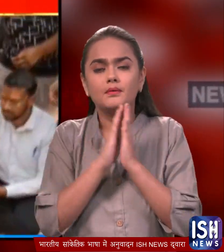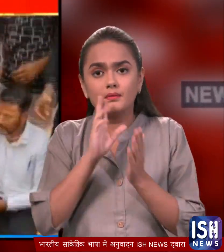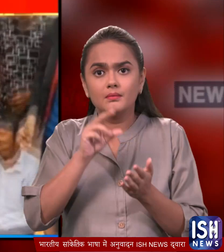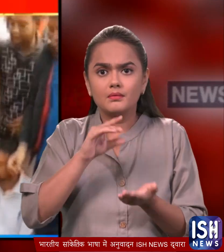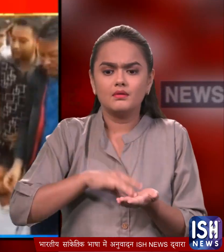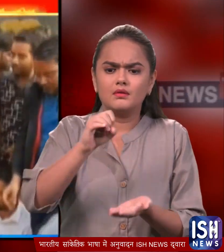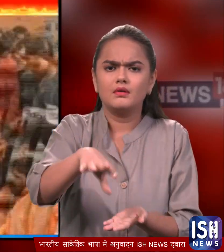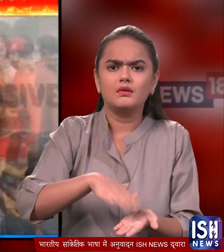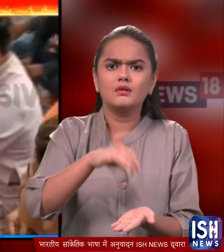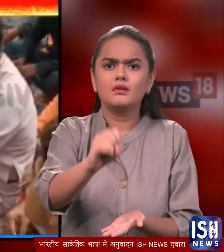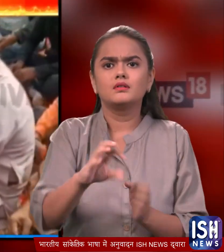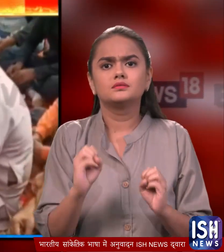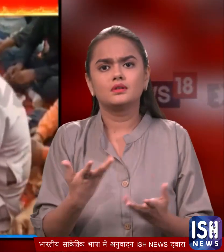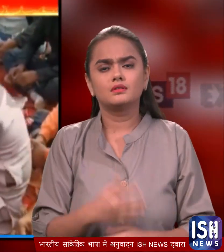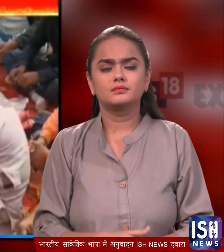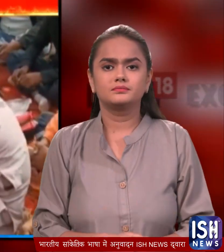उसमें आहुति डालनी शुरू कर दी।